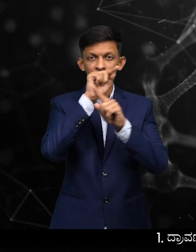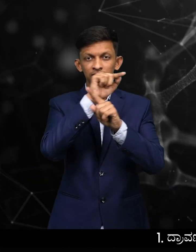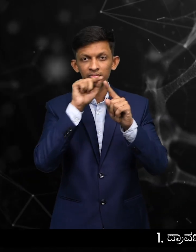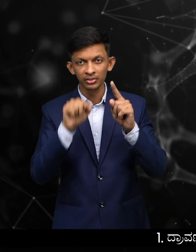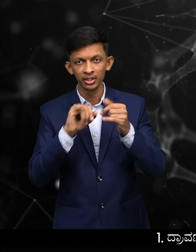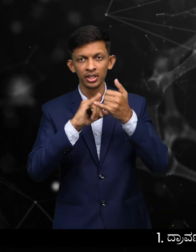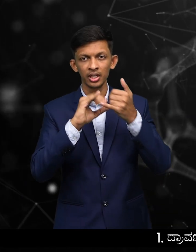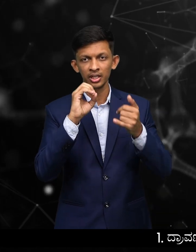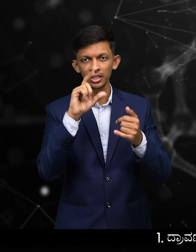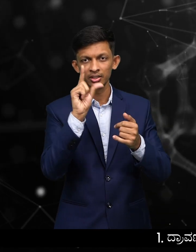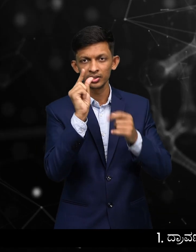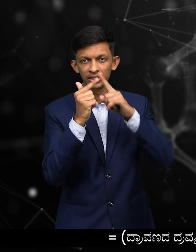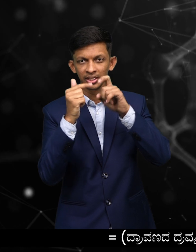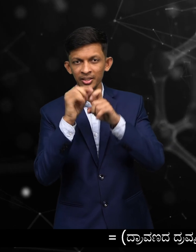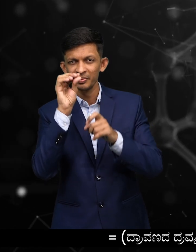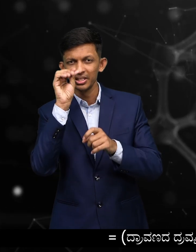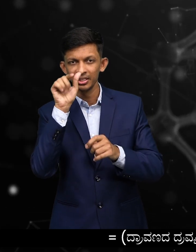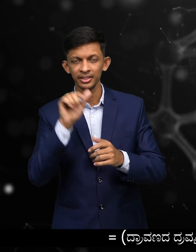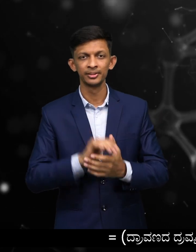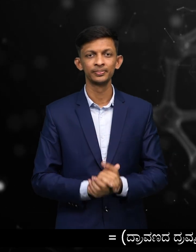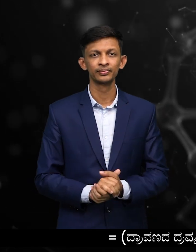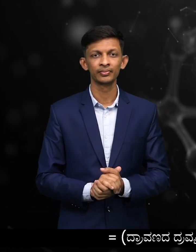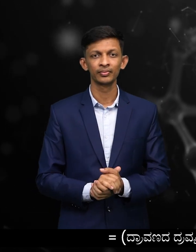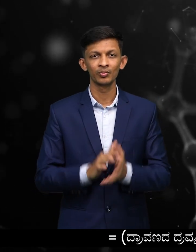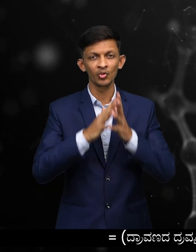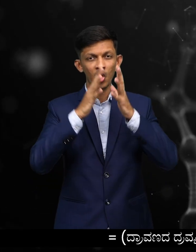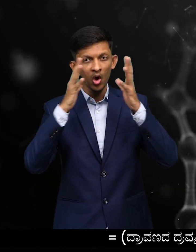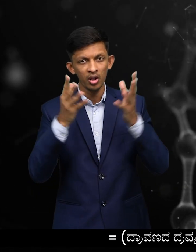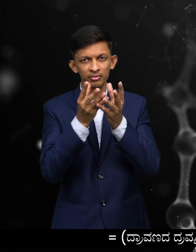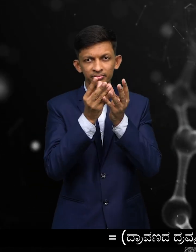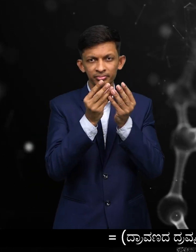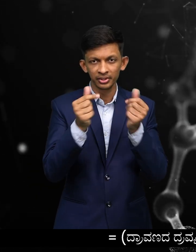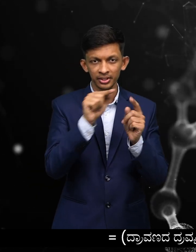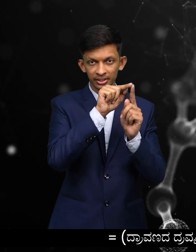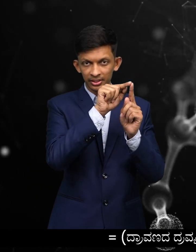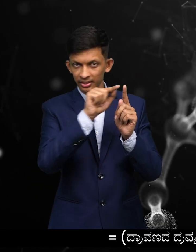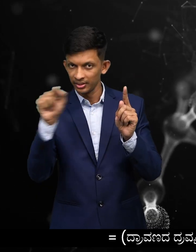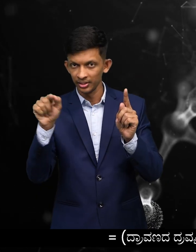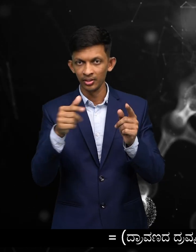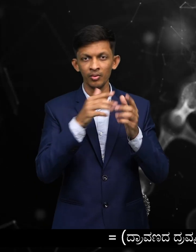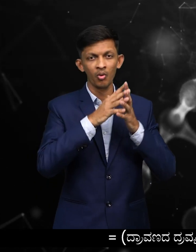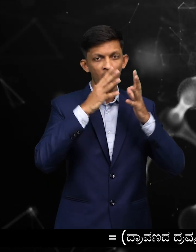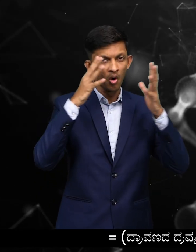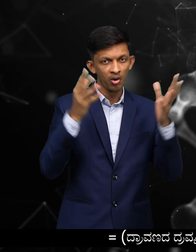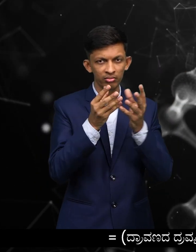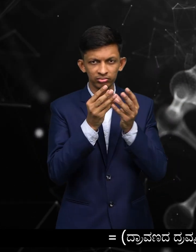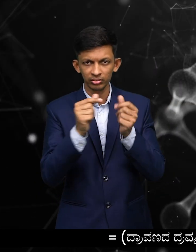ದ್ರವ್ಯರಾಶಿ ಶೇಕಡವಾರು, ದ್ರವಣದ ದ್ರವ್ಯರಾಶಿ, ದ್ರವಣದ ದ್ರವ್ಯರಾಶಿ ಇಂಟು